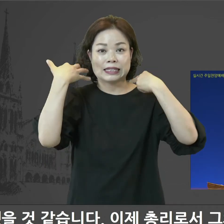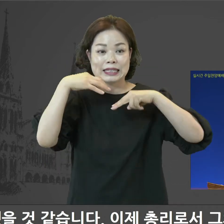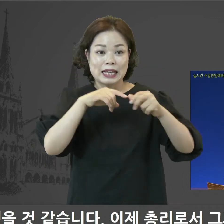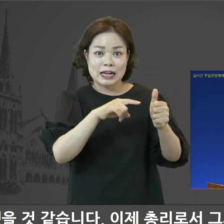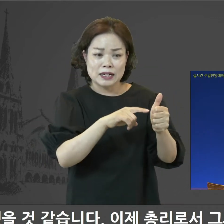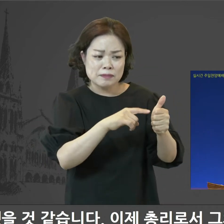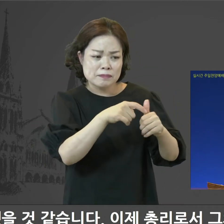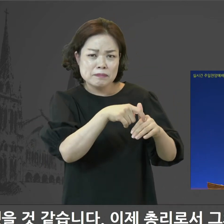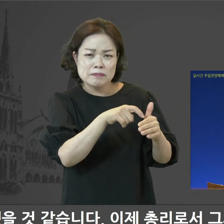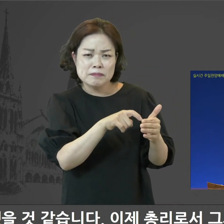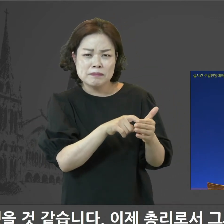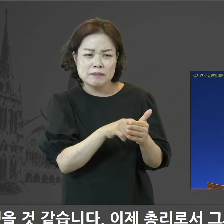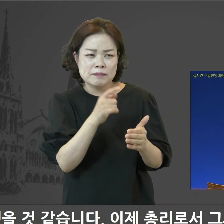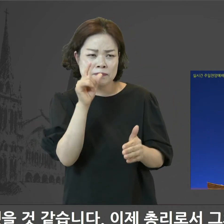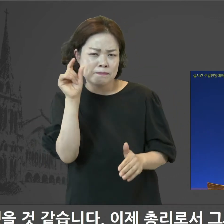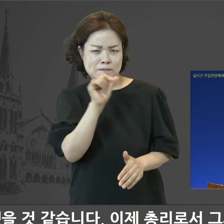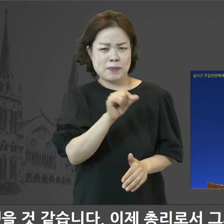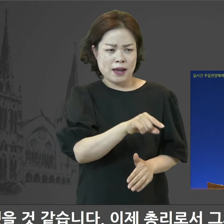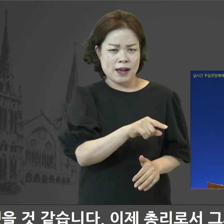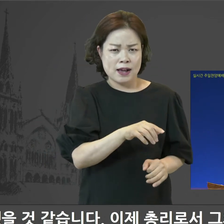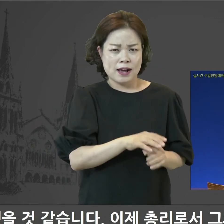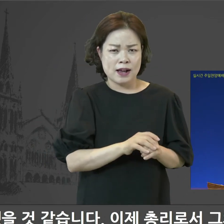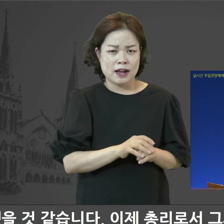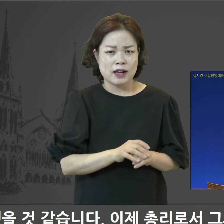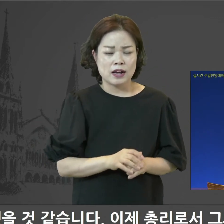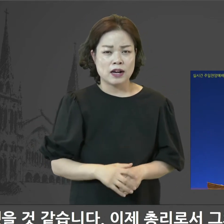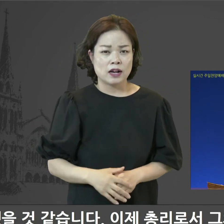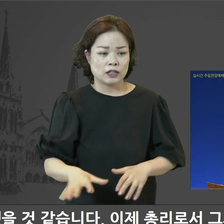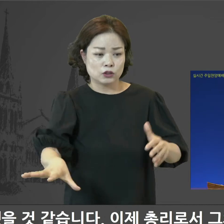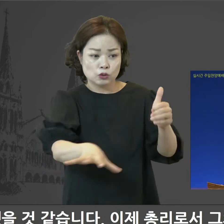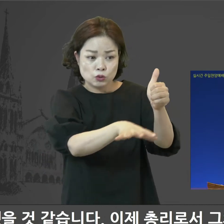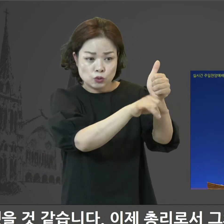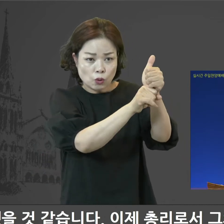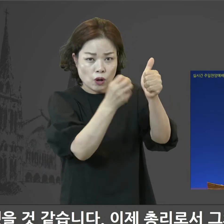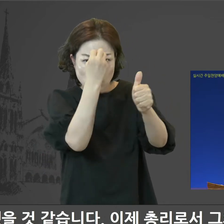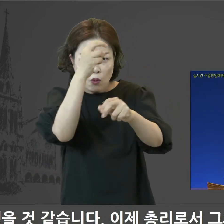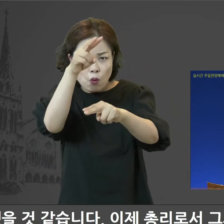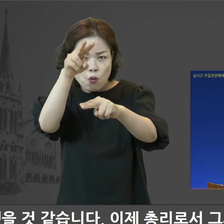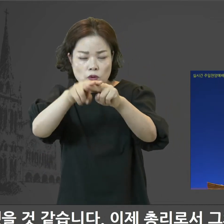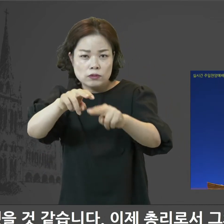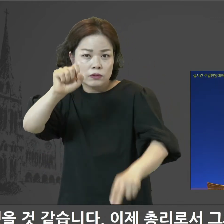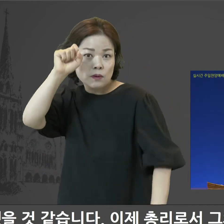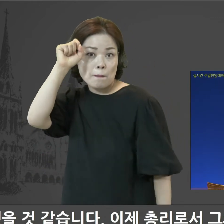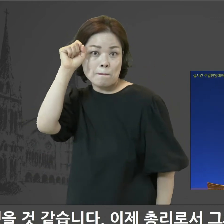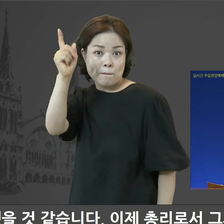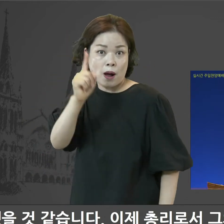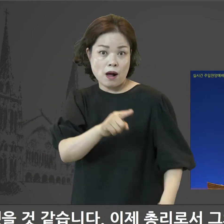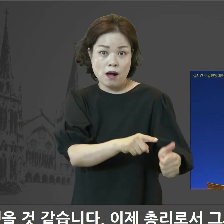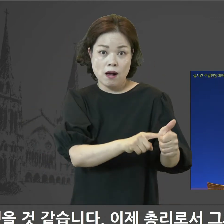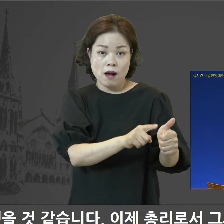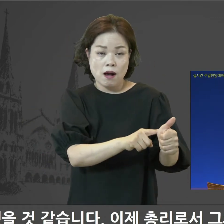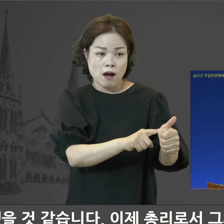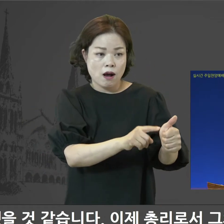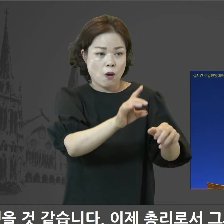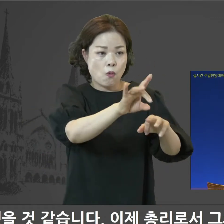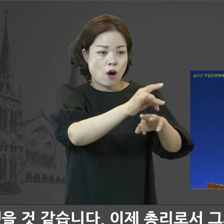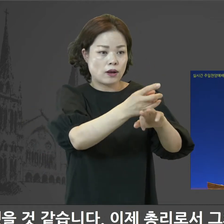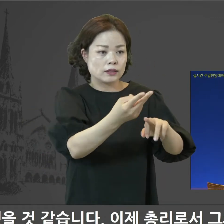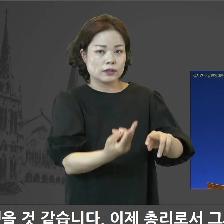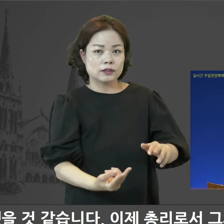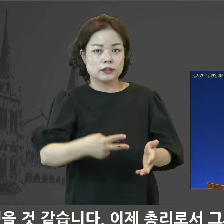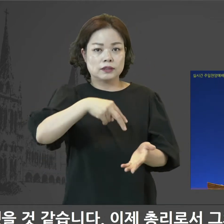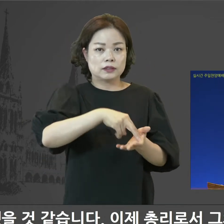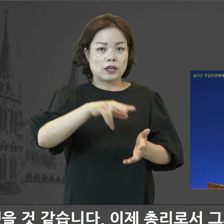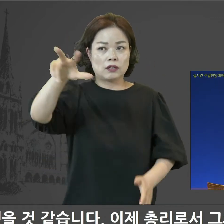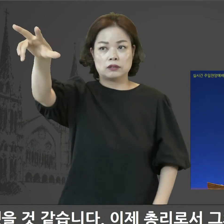다니엘은 마음이 민첩하여 총리들과 고관들 위에 뛰어남으로 왕이 그를 세워